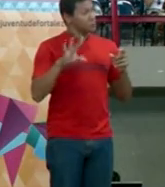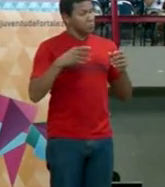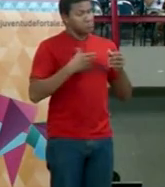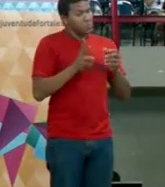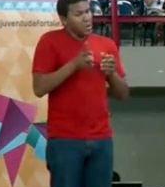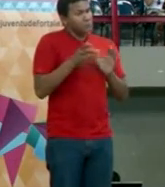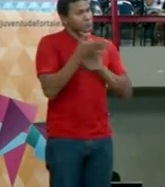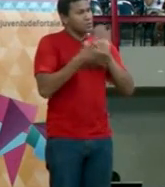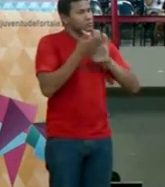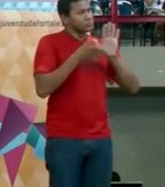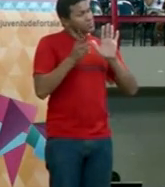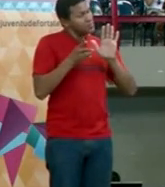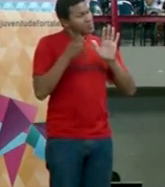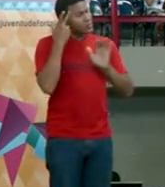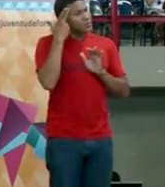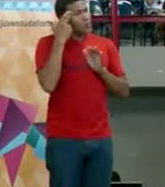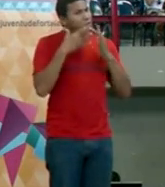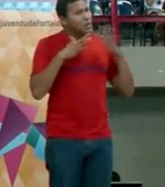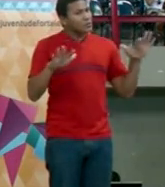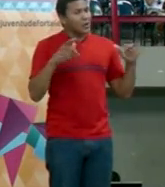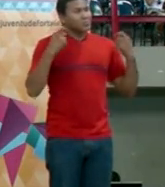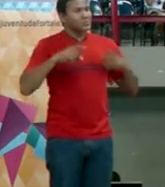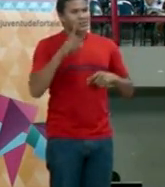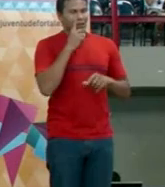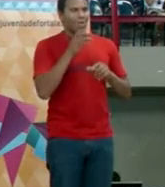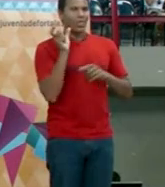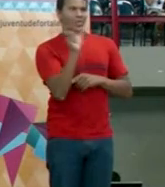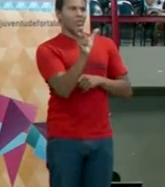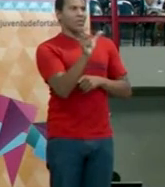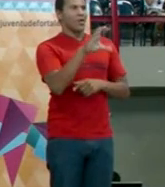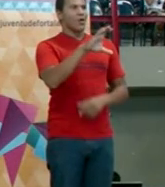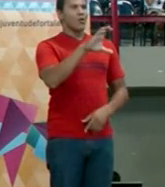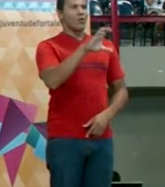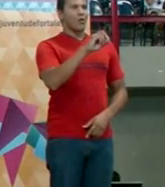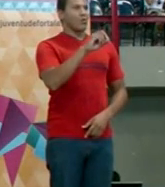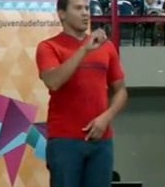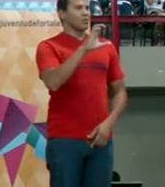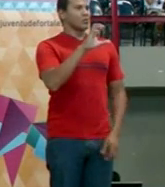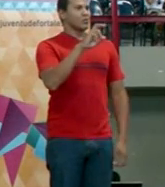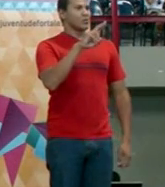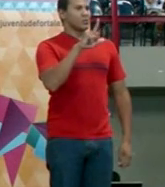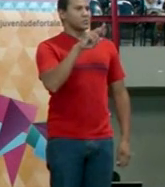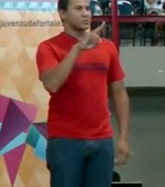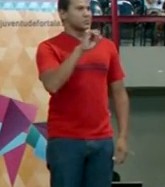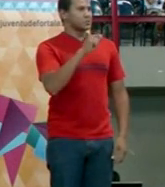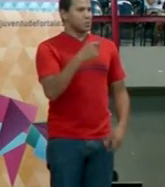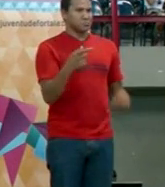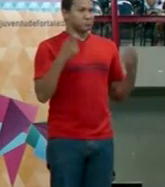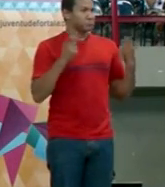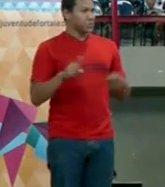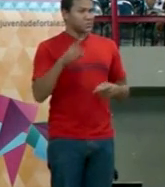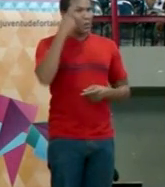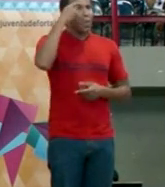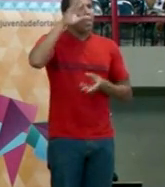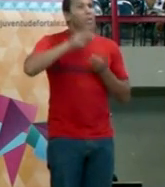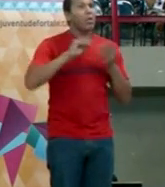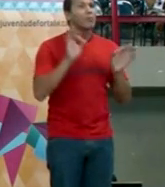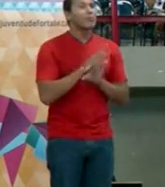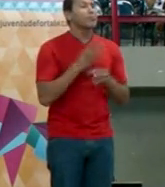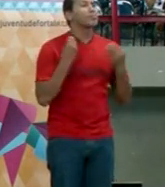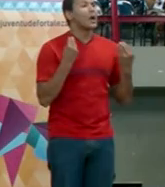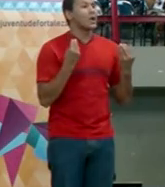está fazendo. Tá? Então, essas 3 expressões, elas devem ser evitadas ao